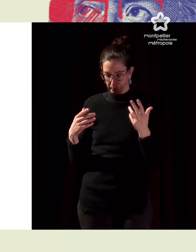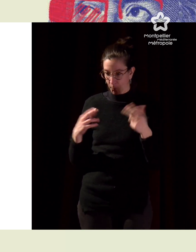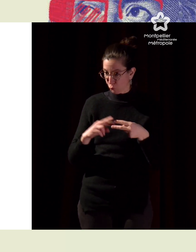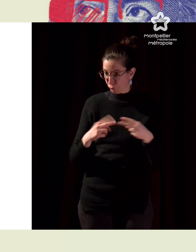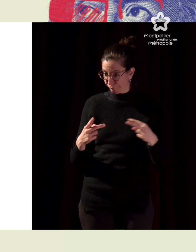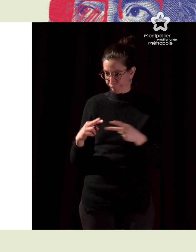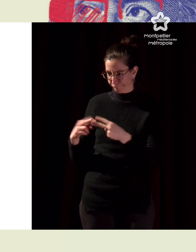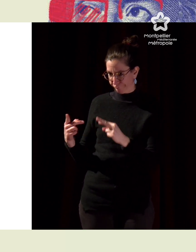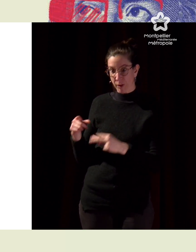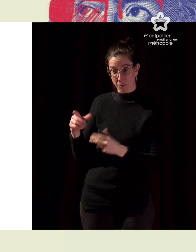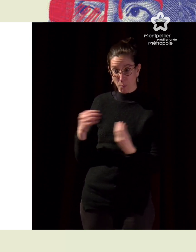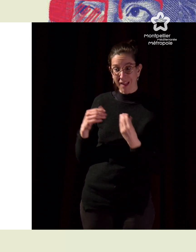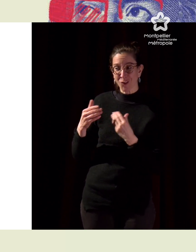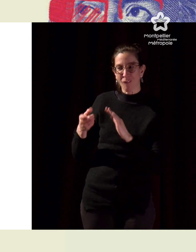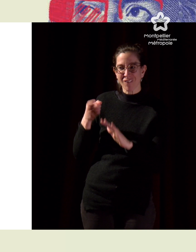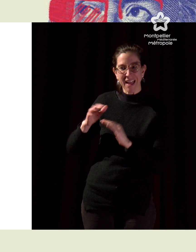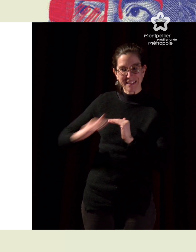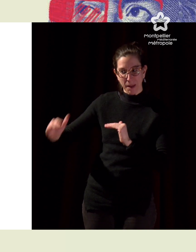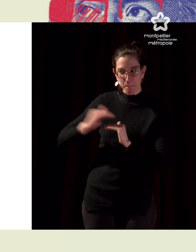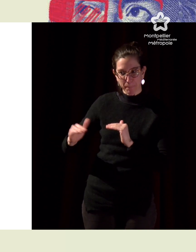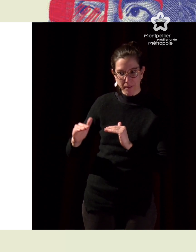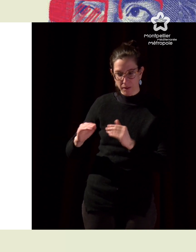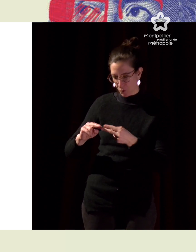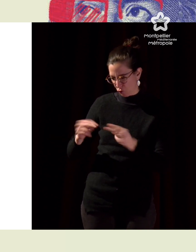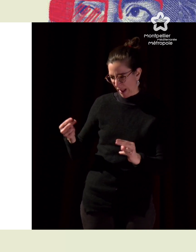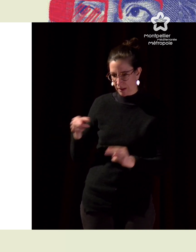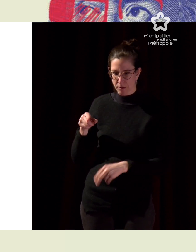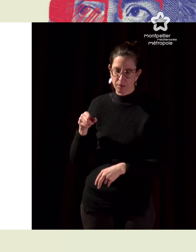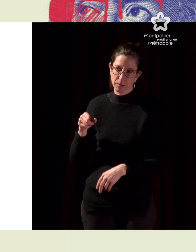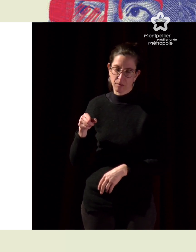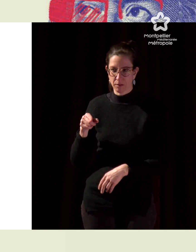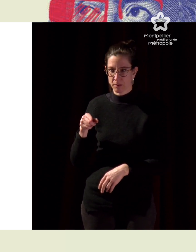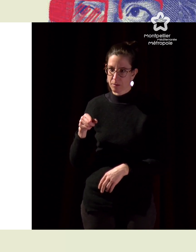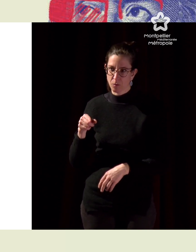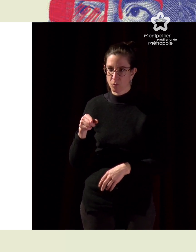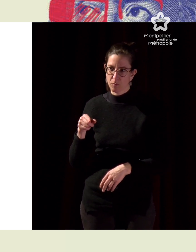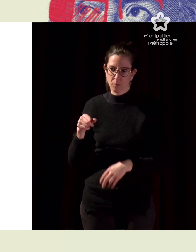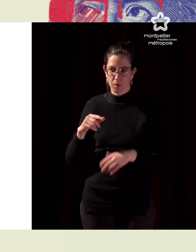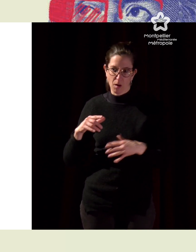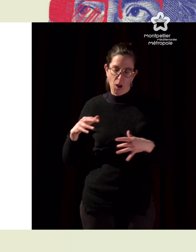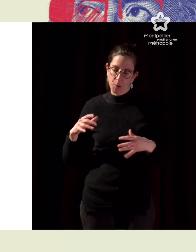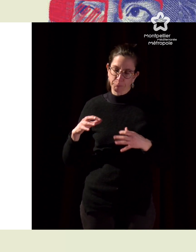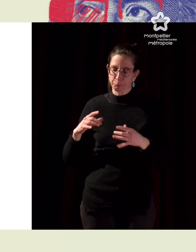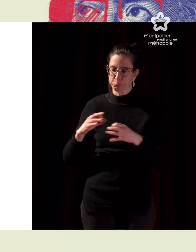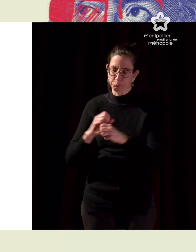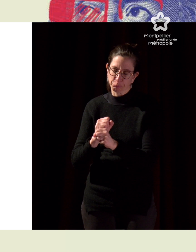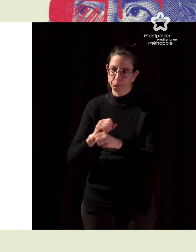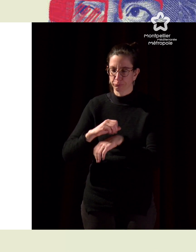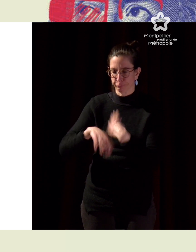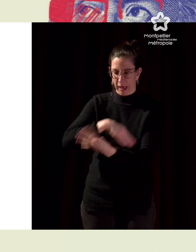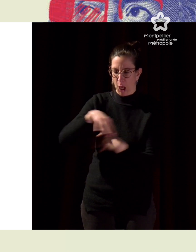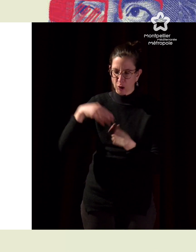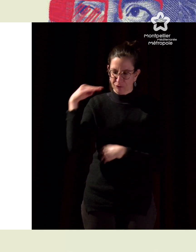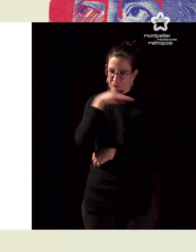des Yamnaya qui viennent des steppes est relativement rapide. Il se fait en quelques siècles. Bon, c'est rapide à notre échelle,